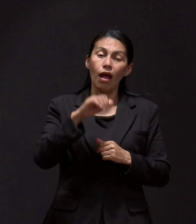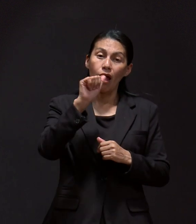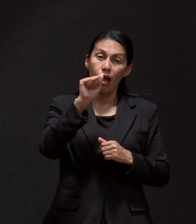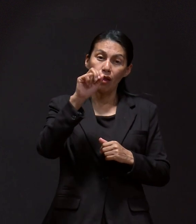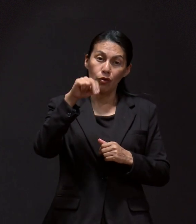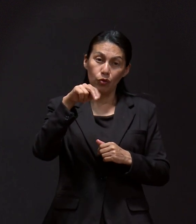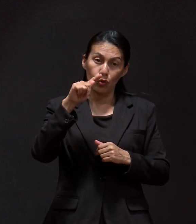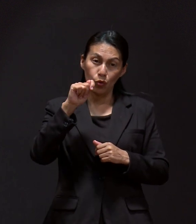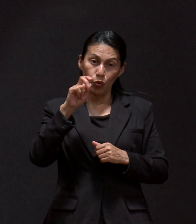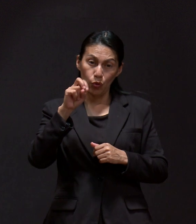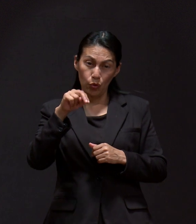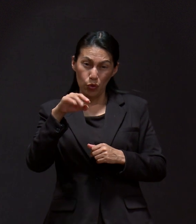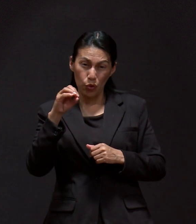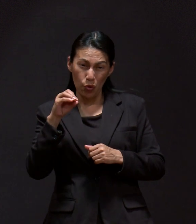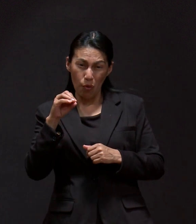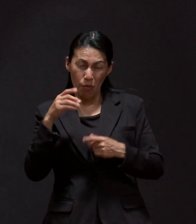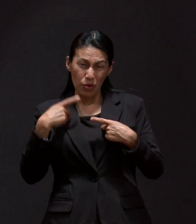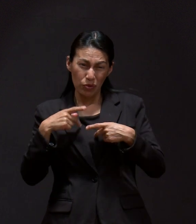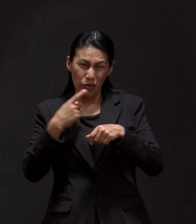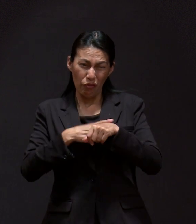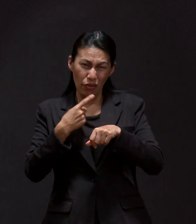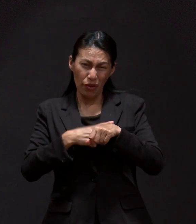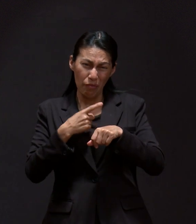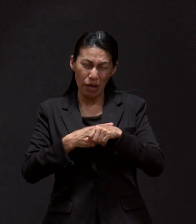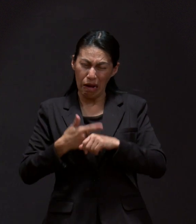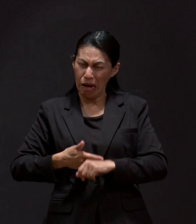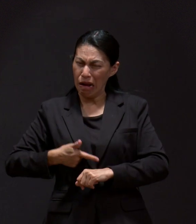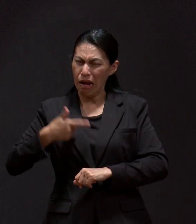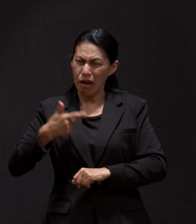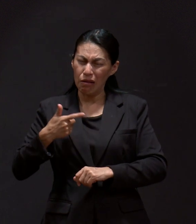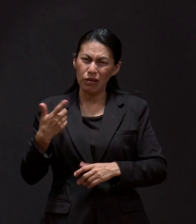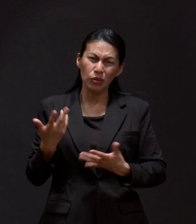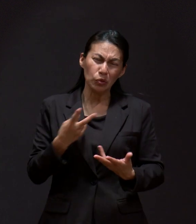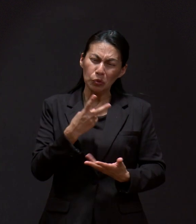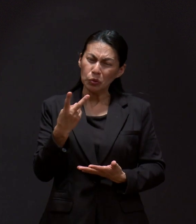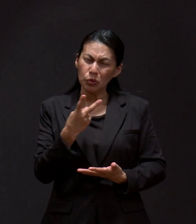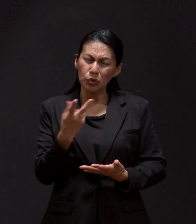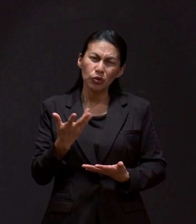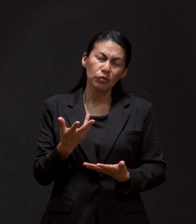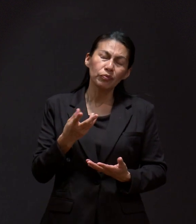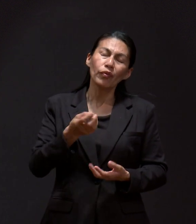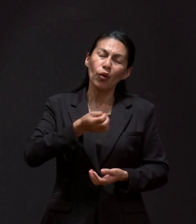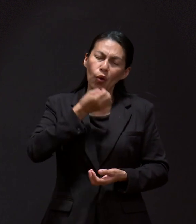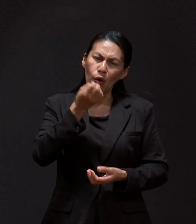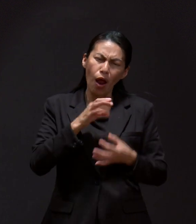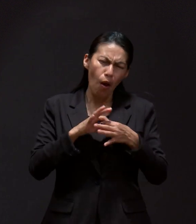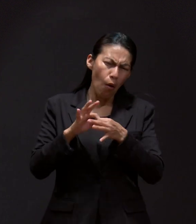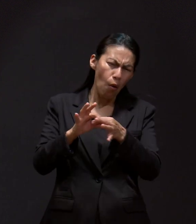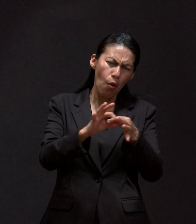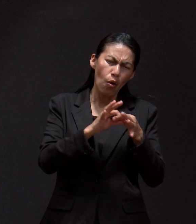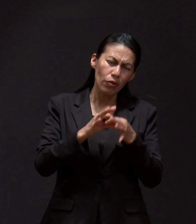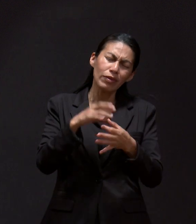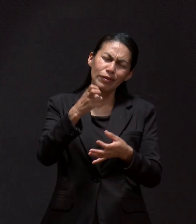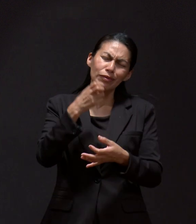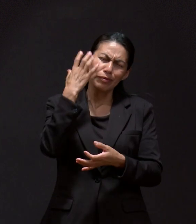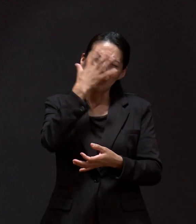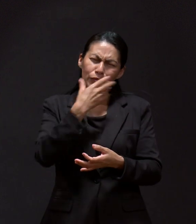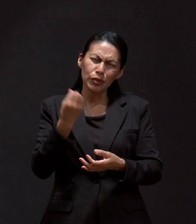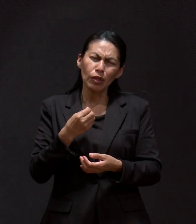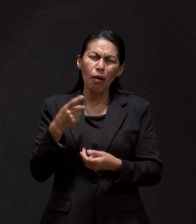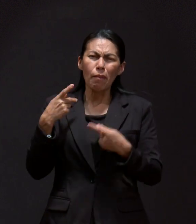pueda salir adelante en este problema que también aflige a francisco y eso es lo interesante